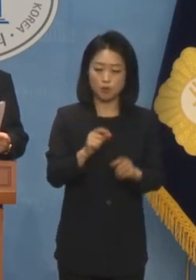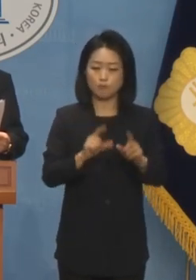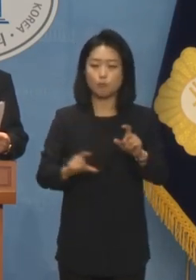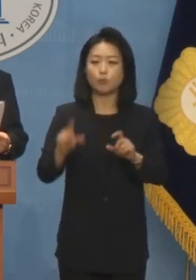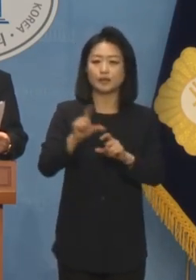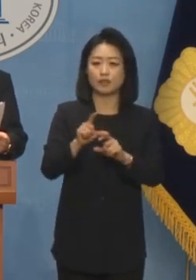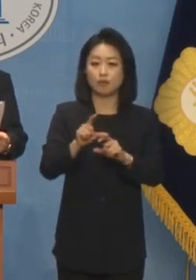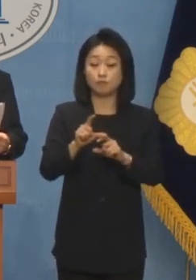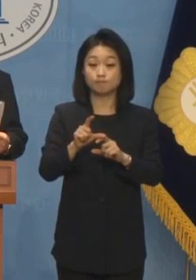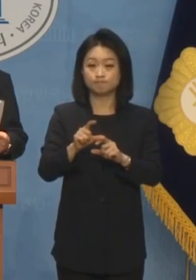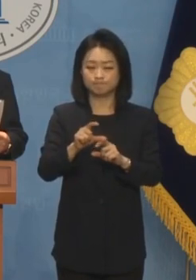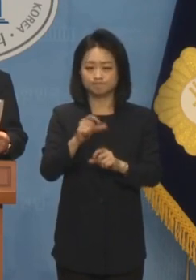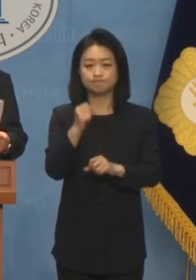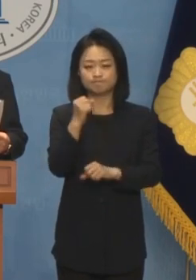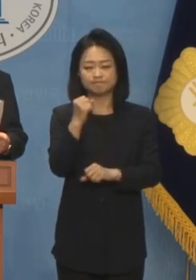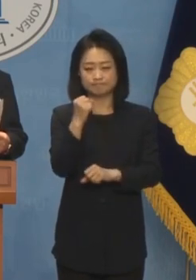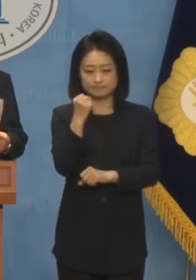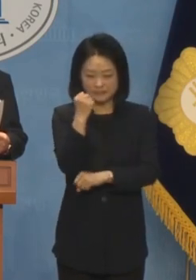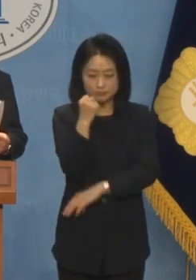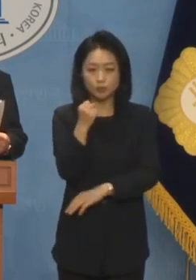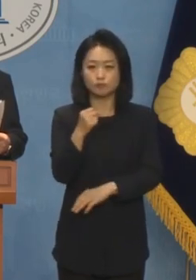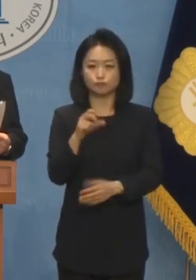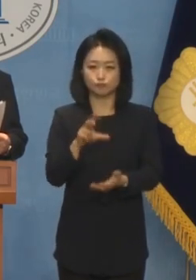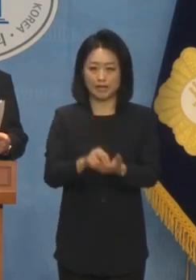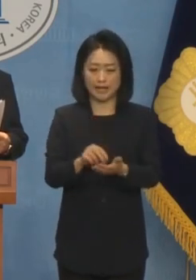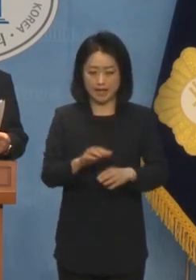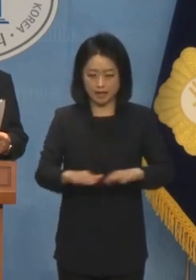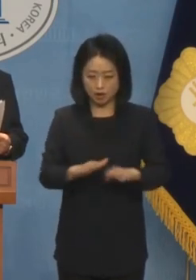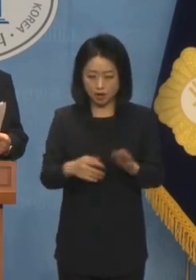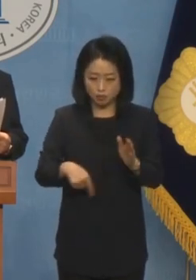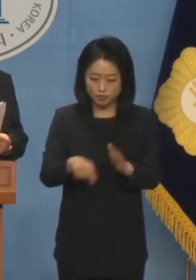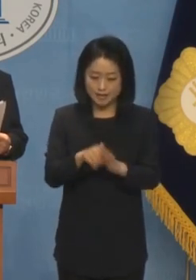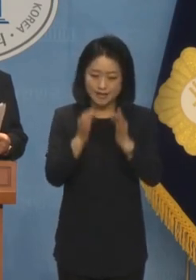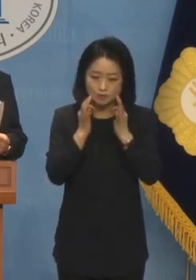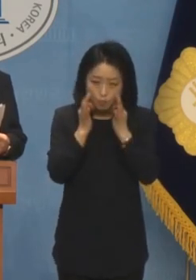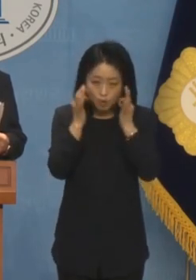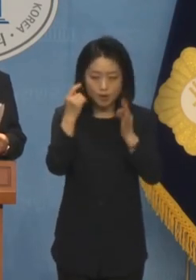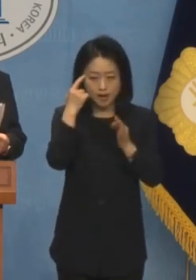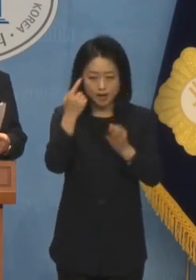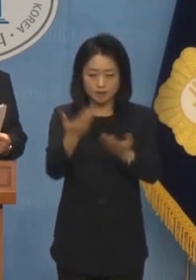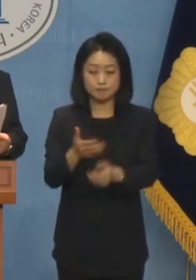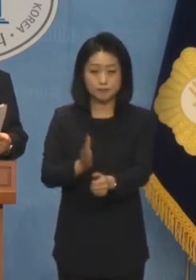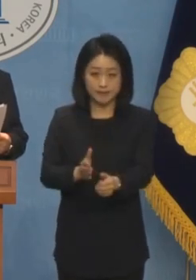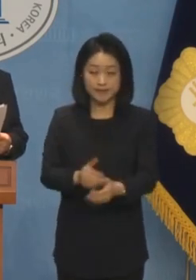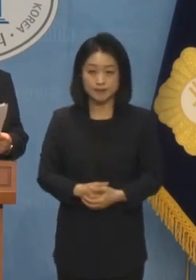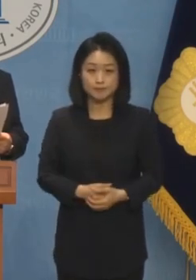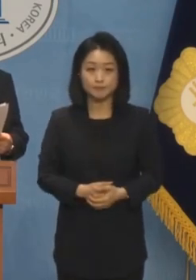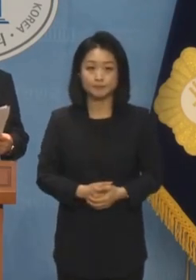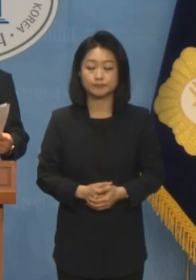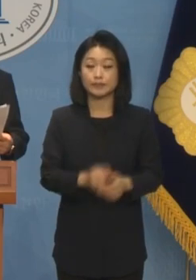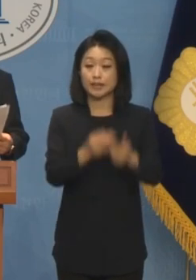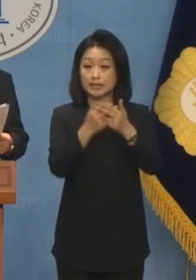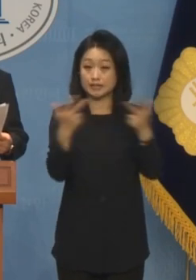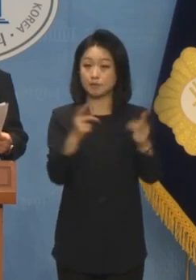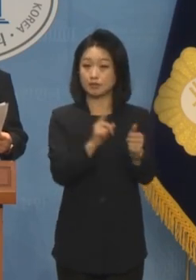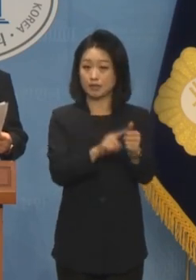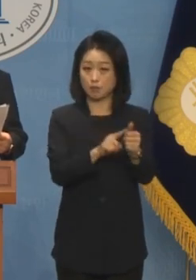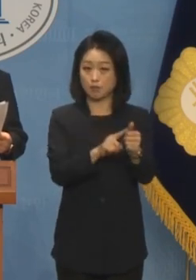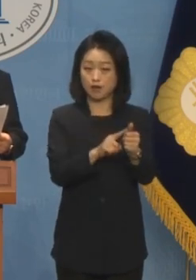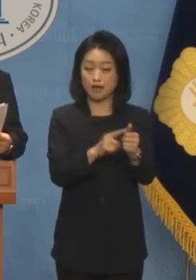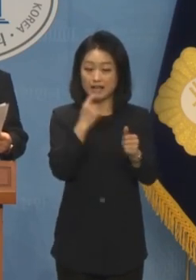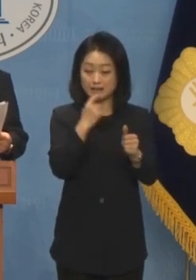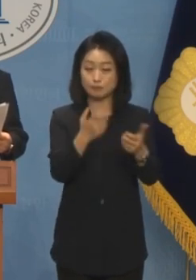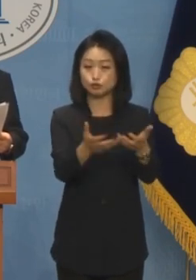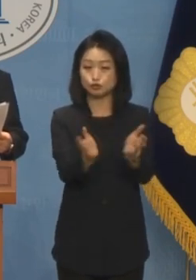보다 근본적인 민생 회복 대책을 강구해야 할 것입니다. 이재명 대표와